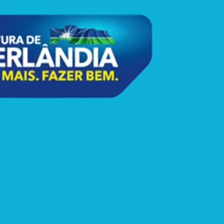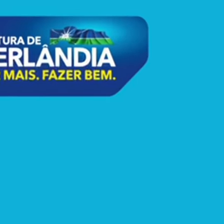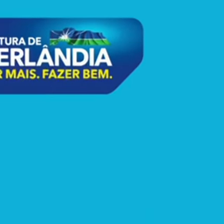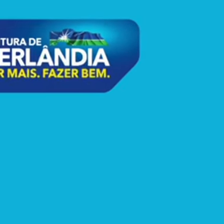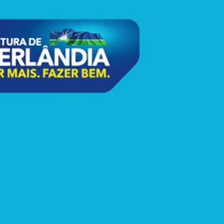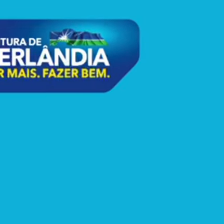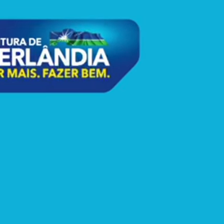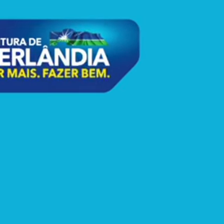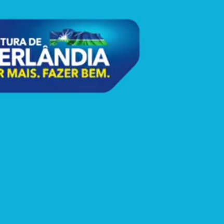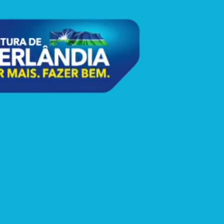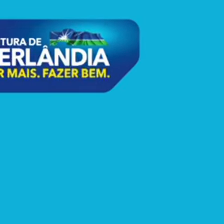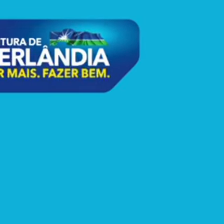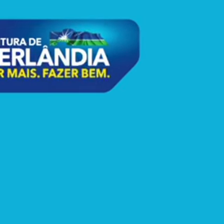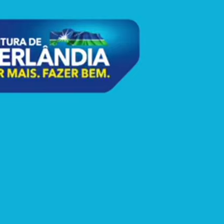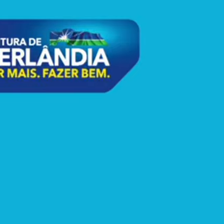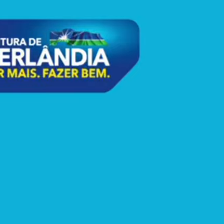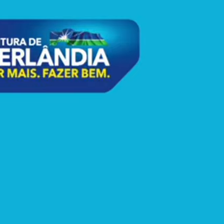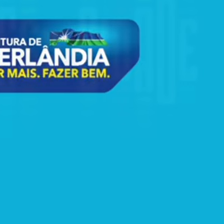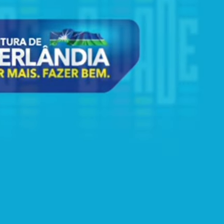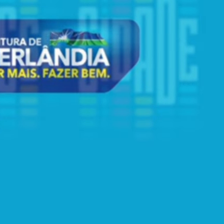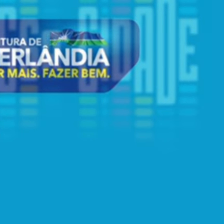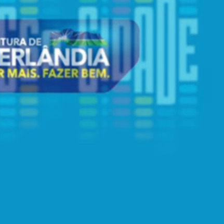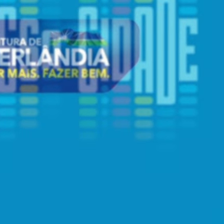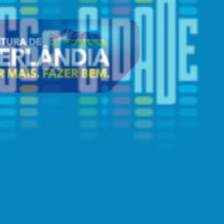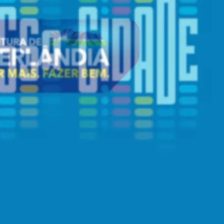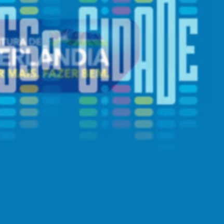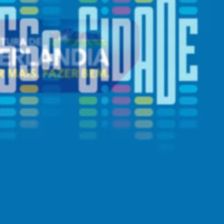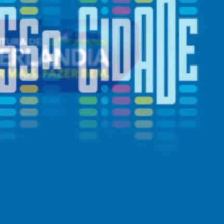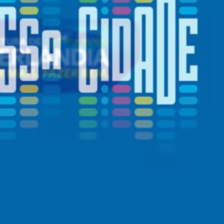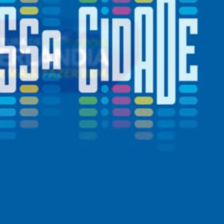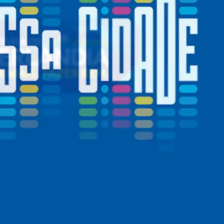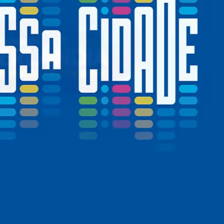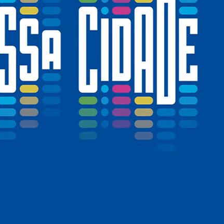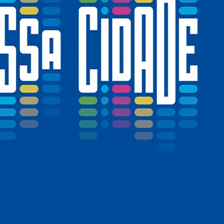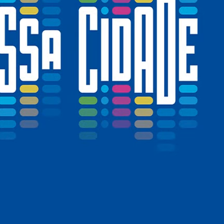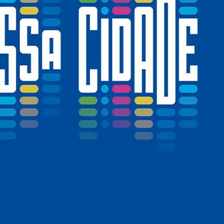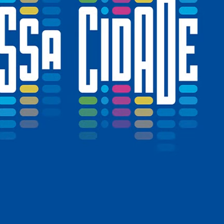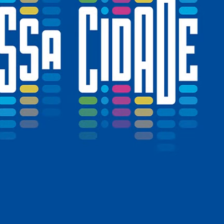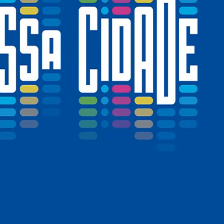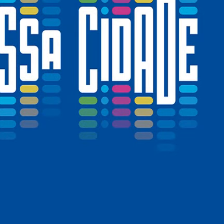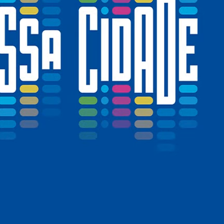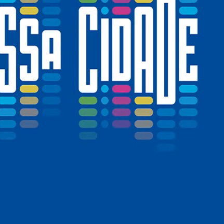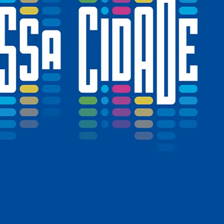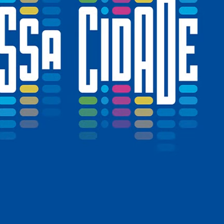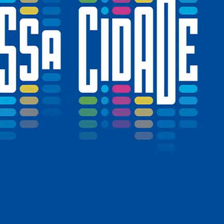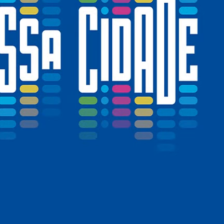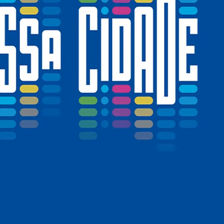Continue conosco no portal da Prefeitura e nas redes sociais.